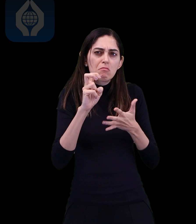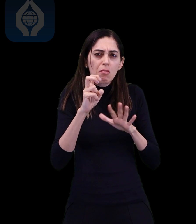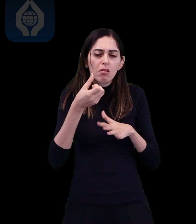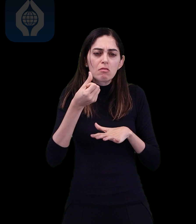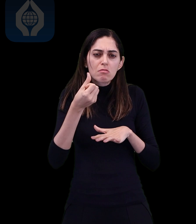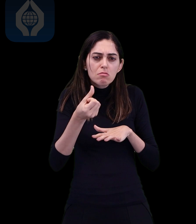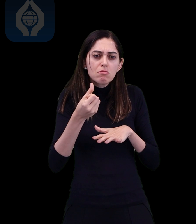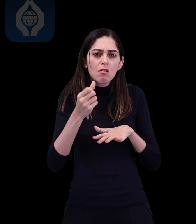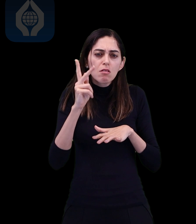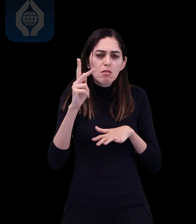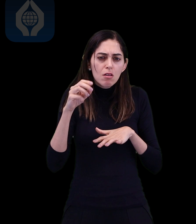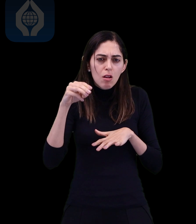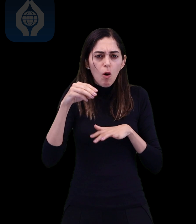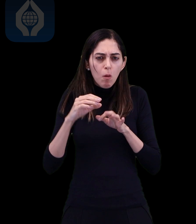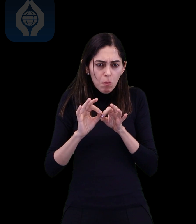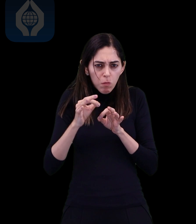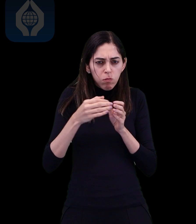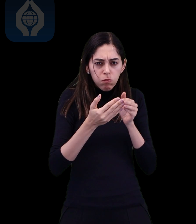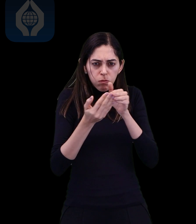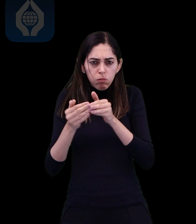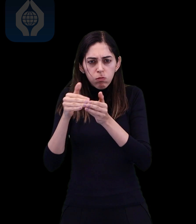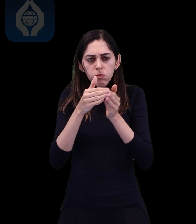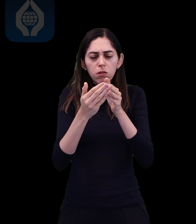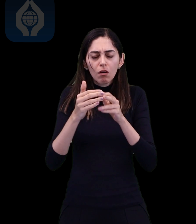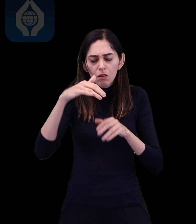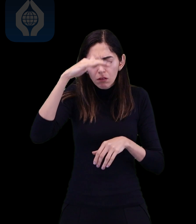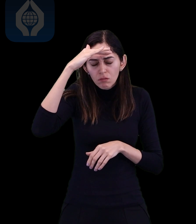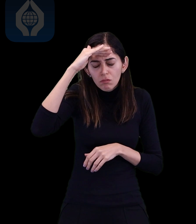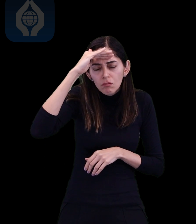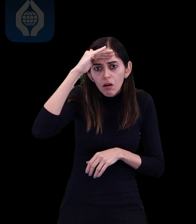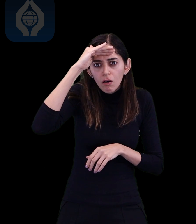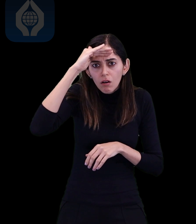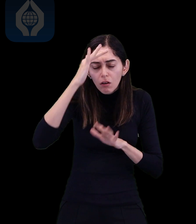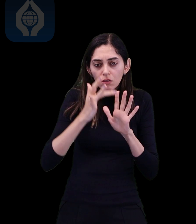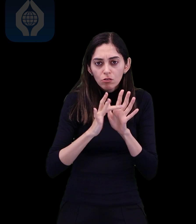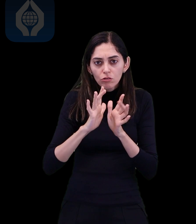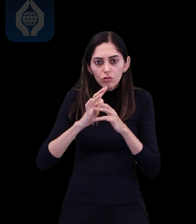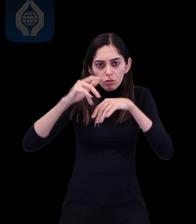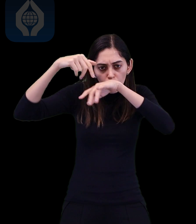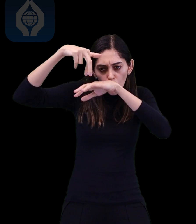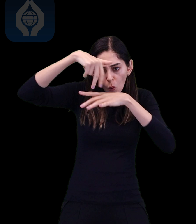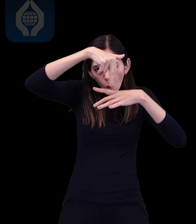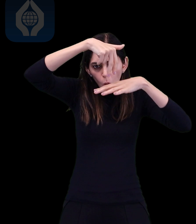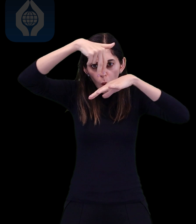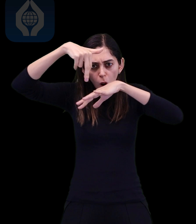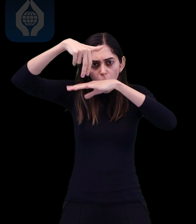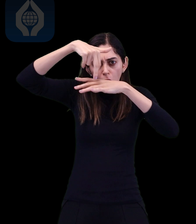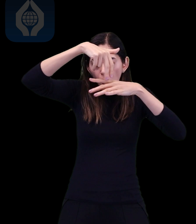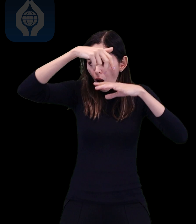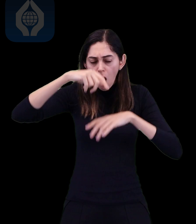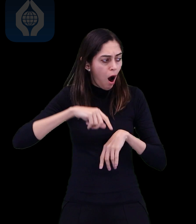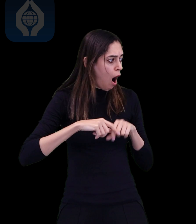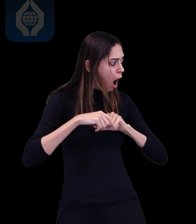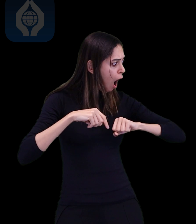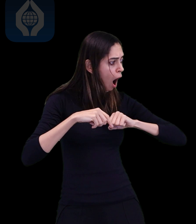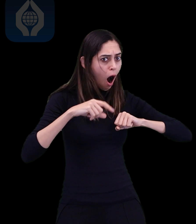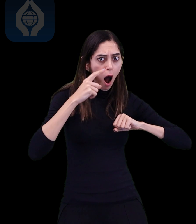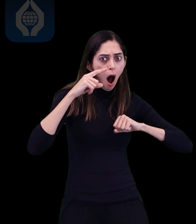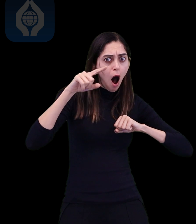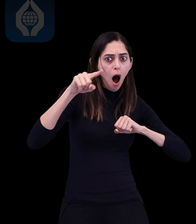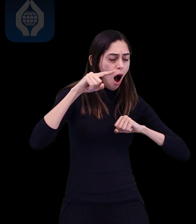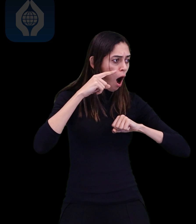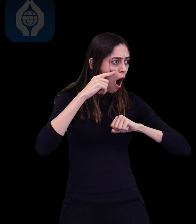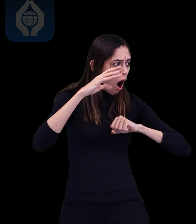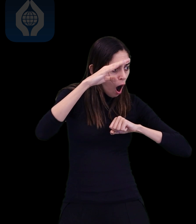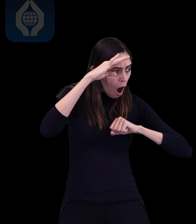ou 6 quilômetros, viram Jesus aproximando-se do barco, andando sobre o mar, e ficaram